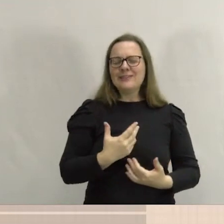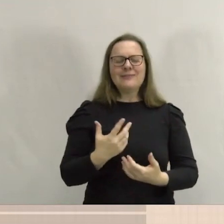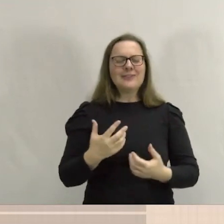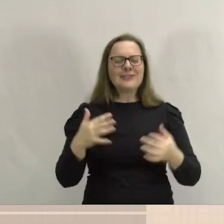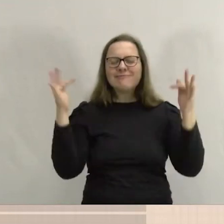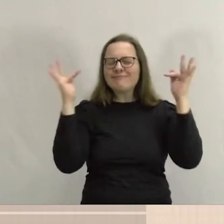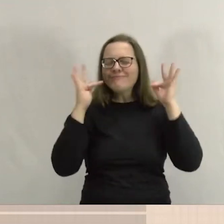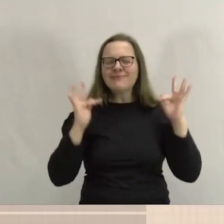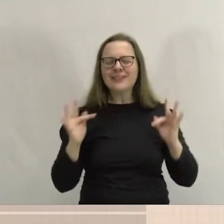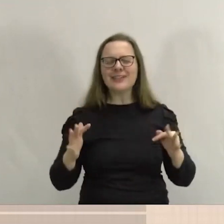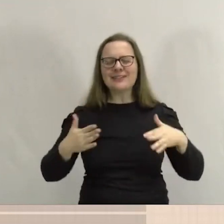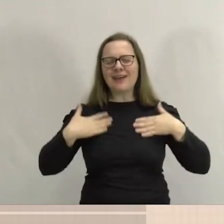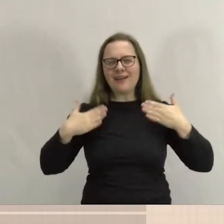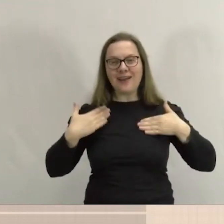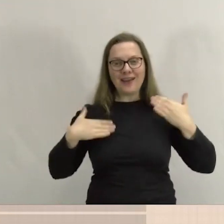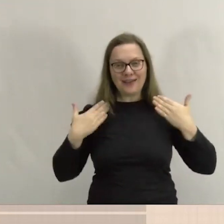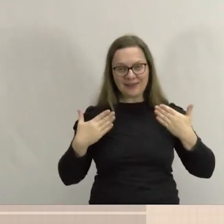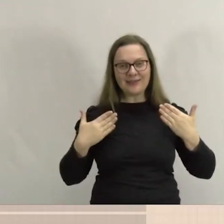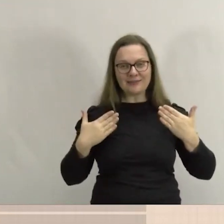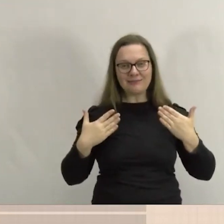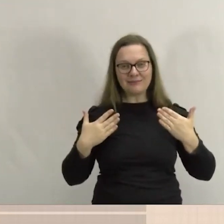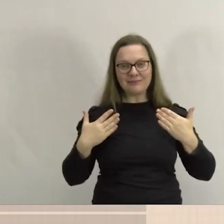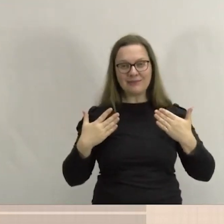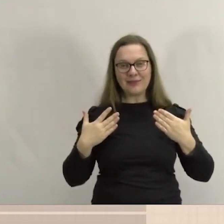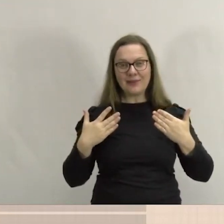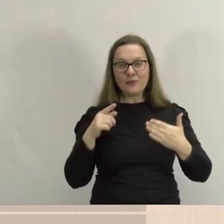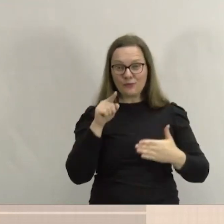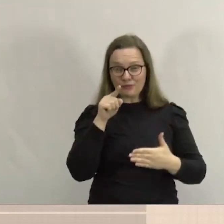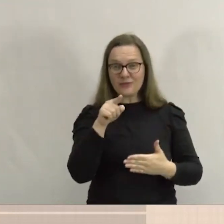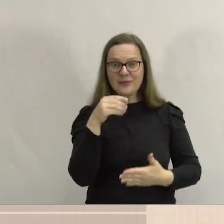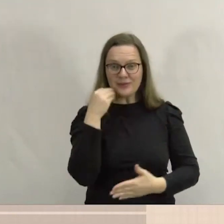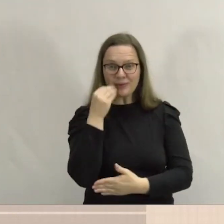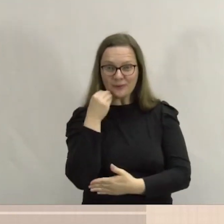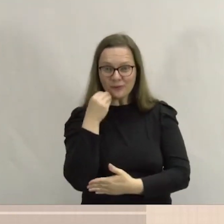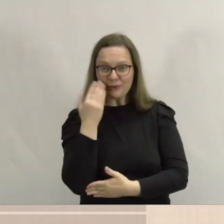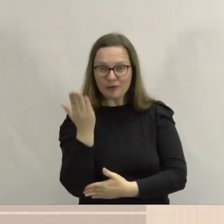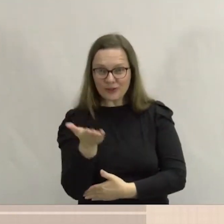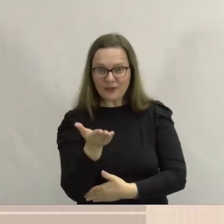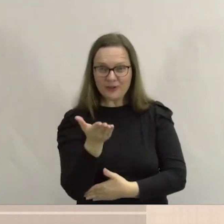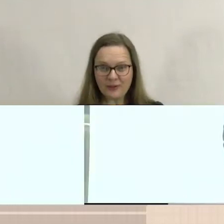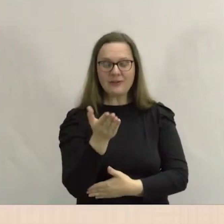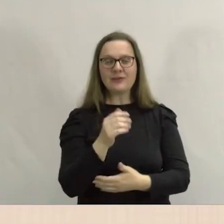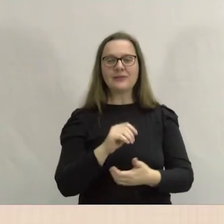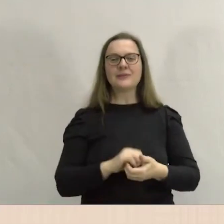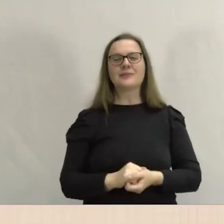júbilo. Tem acontecido com você ou não?